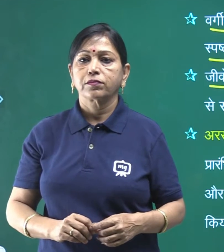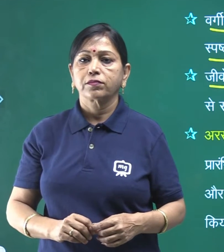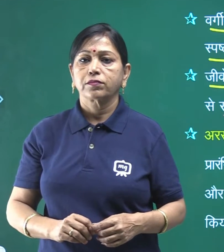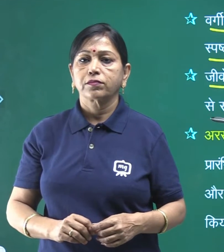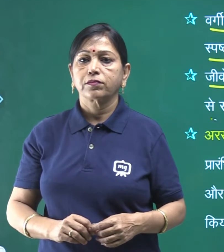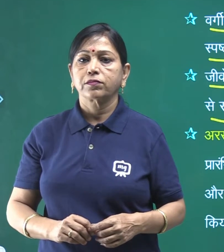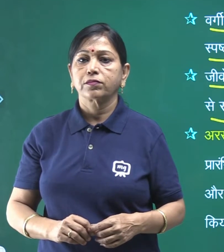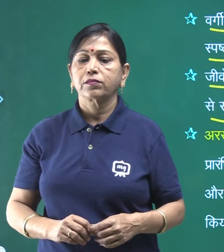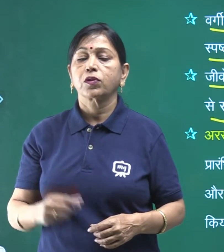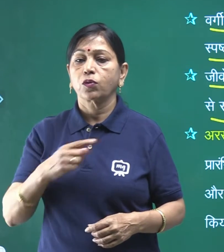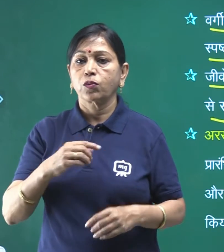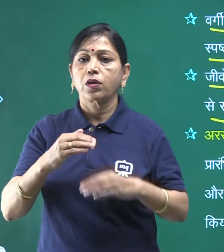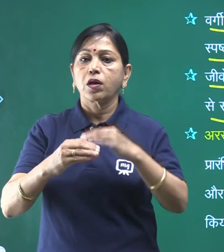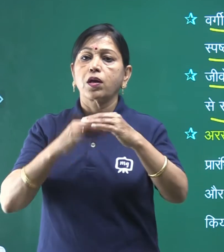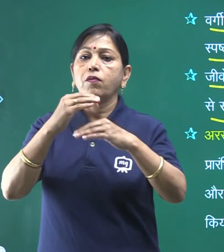उनके विकास से संबंधित है।